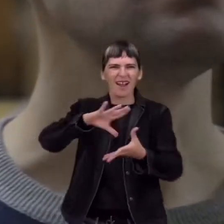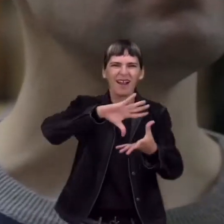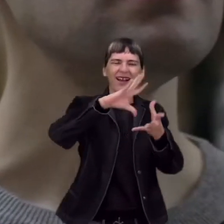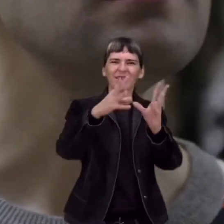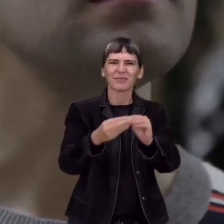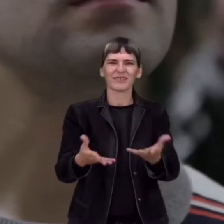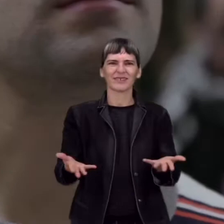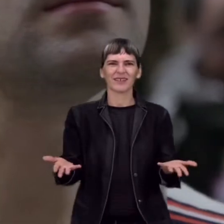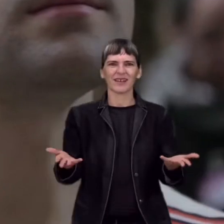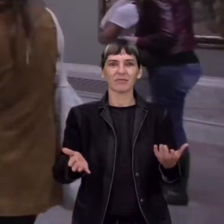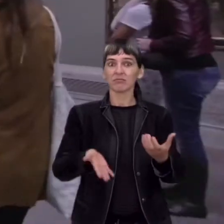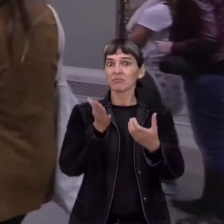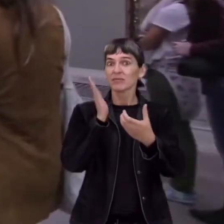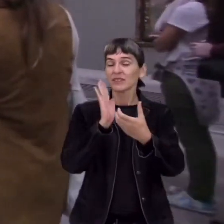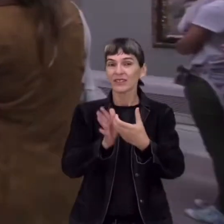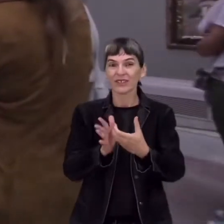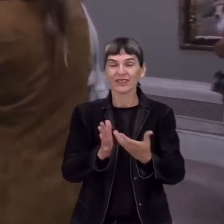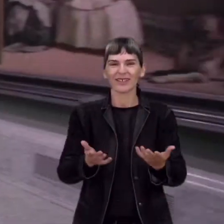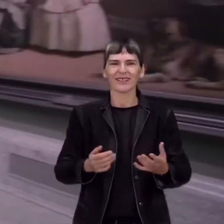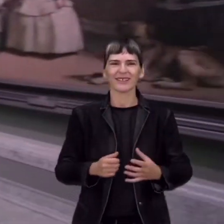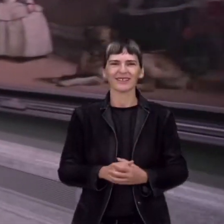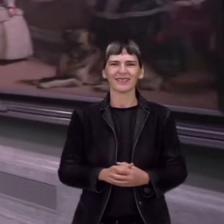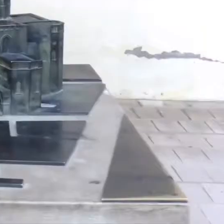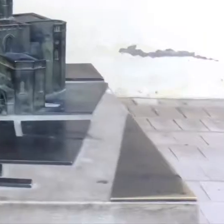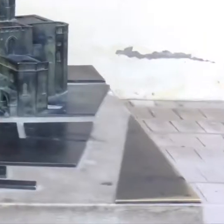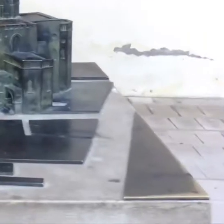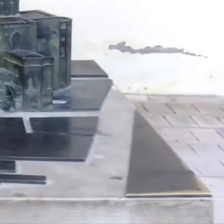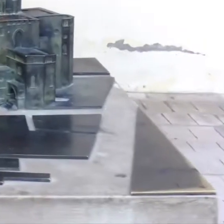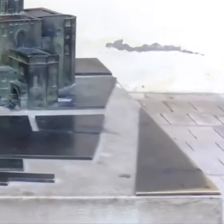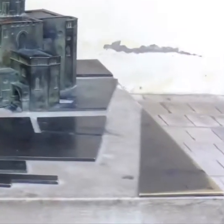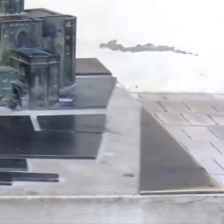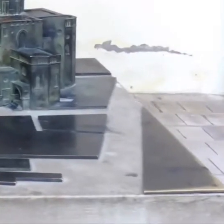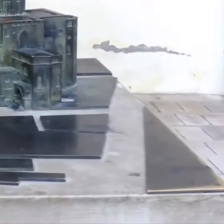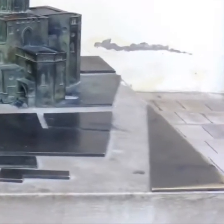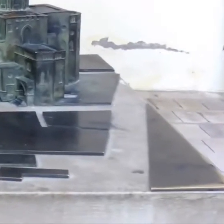Volveremos a ver la grandeza de nuestro patrimonio.